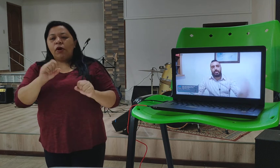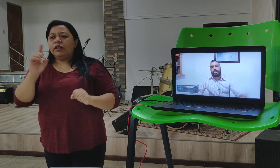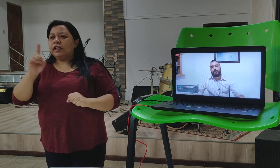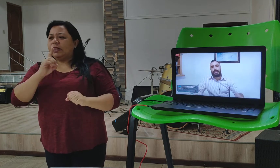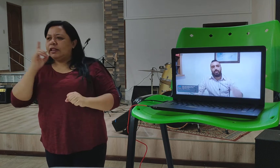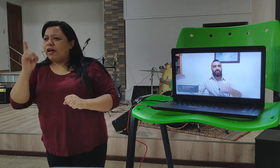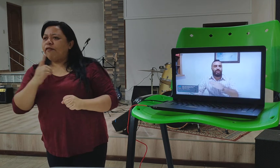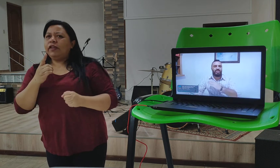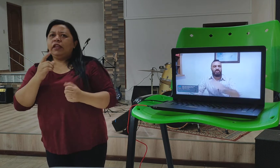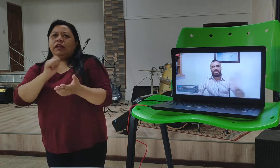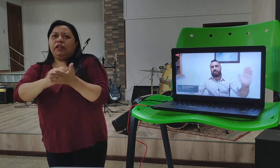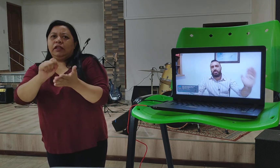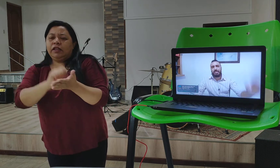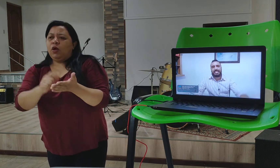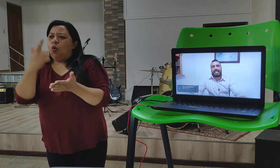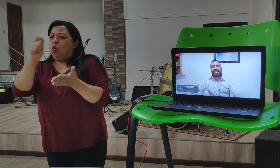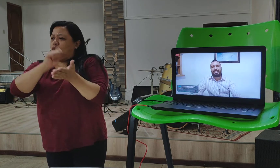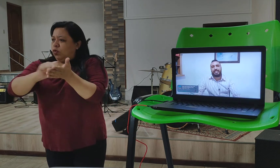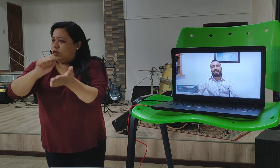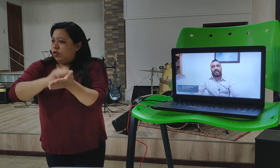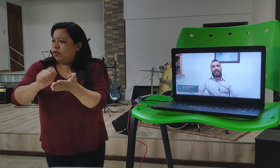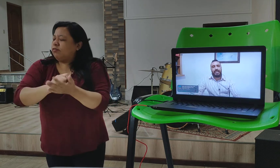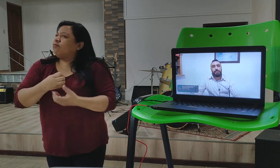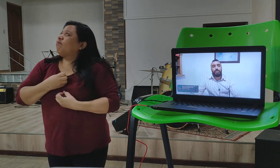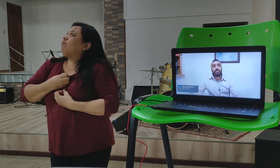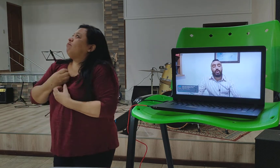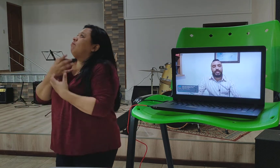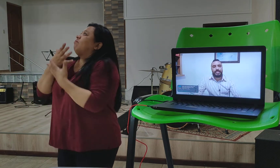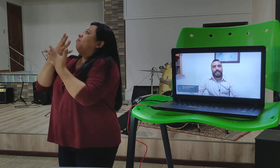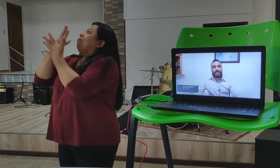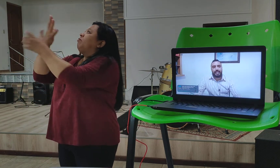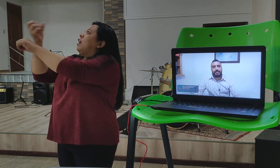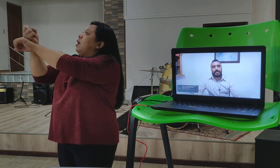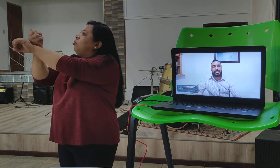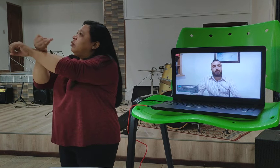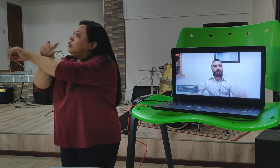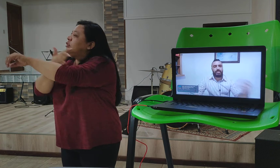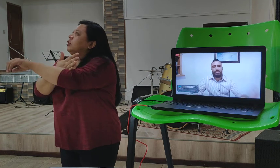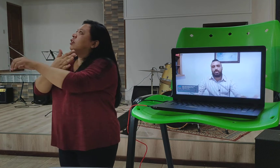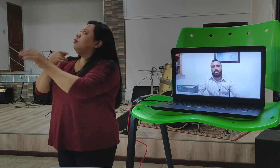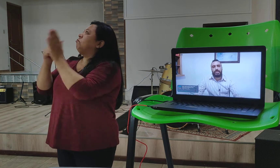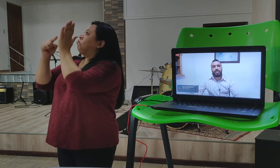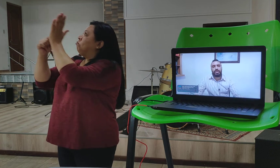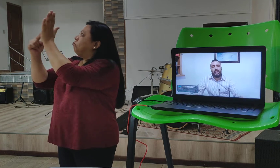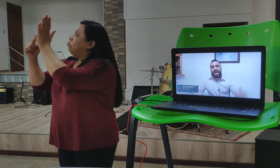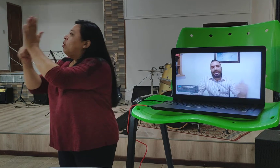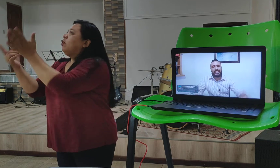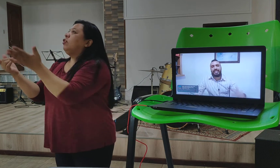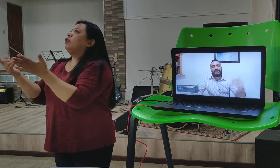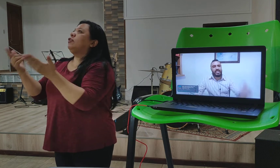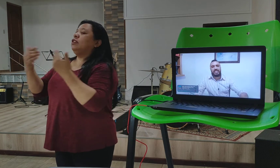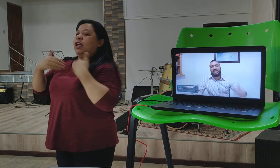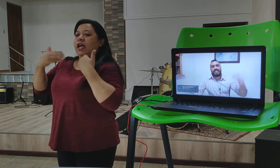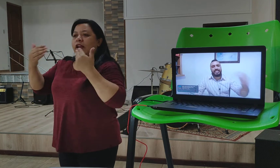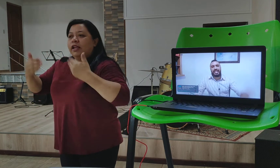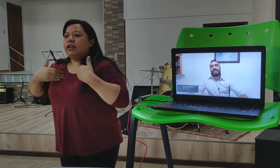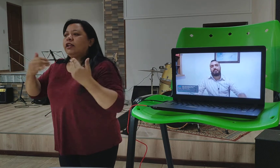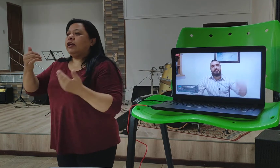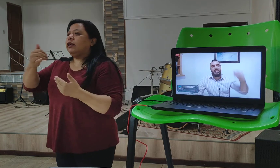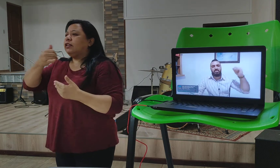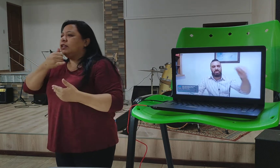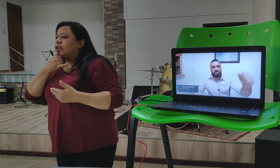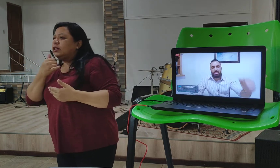os seus sentimentos, e nós encontramos uma série de emoções ali, né? Demonstrações de alegria,